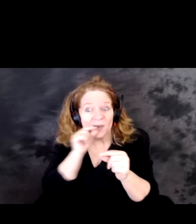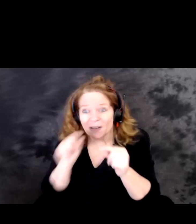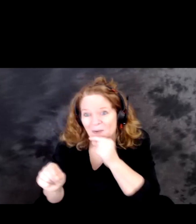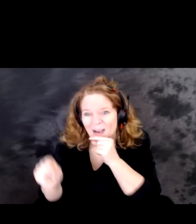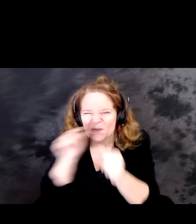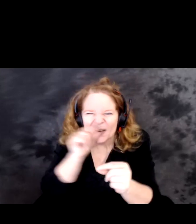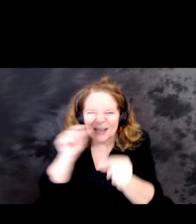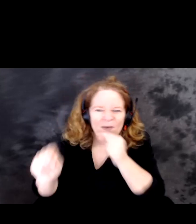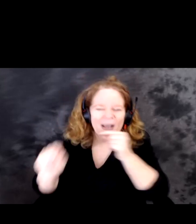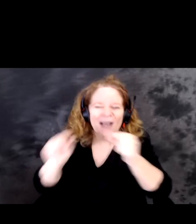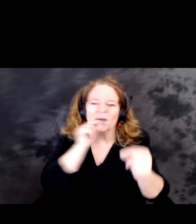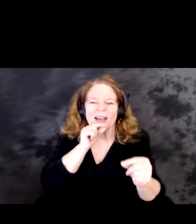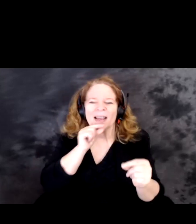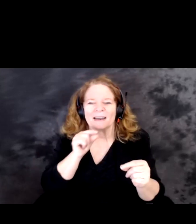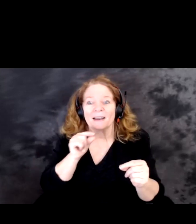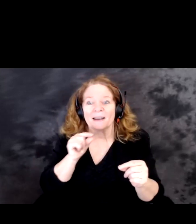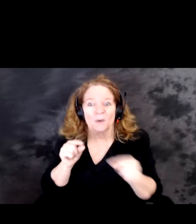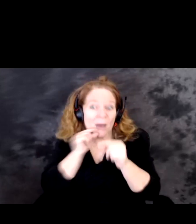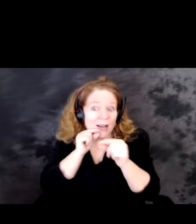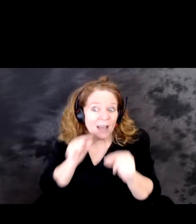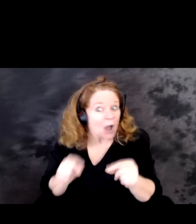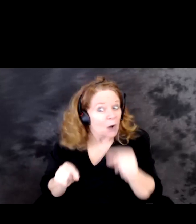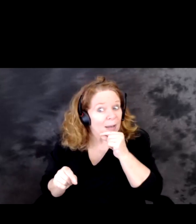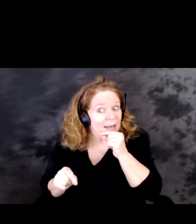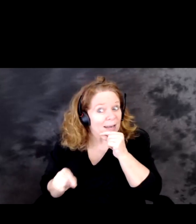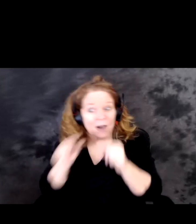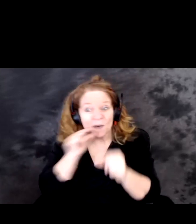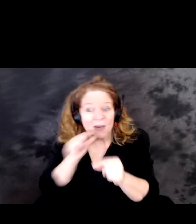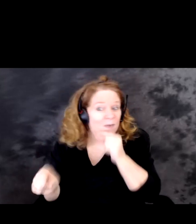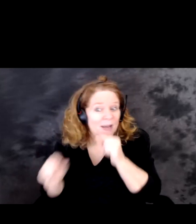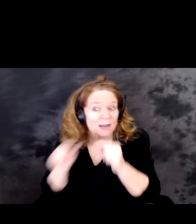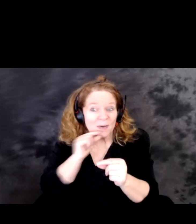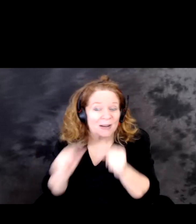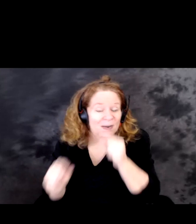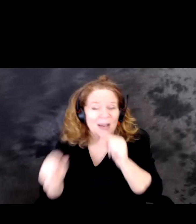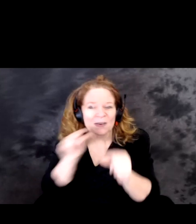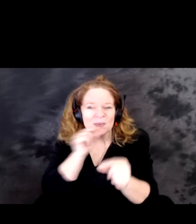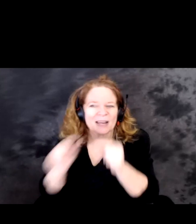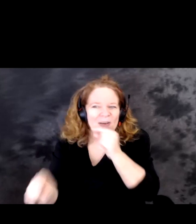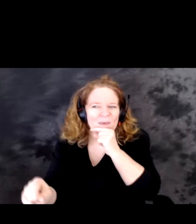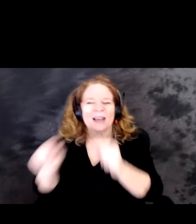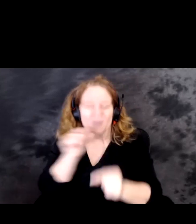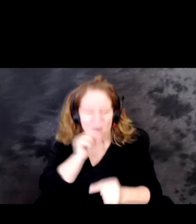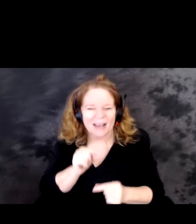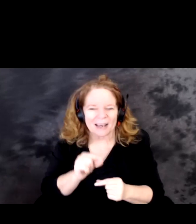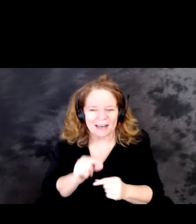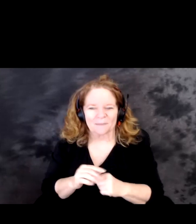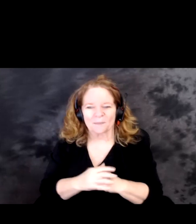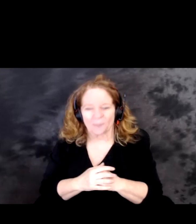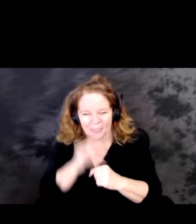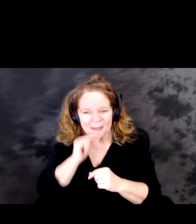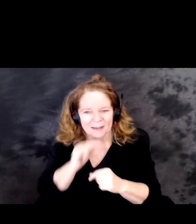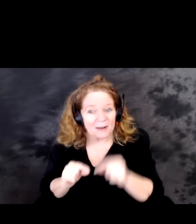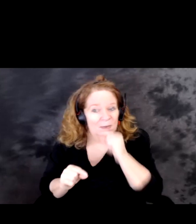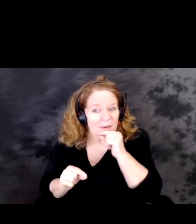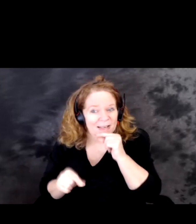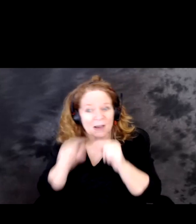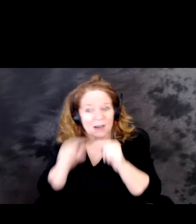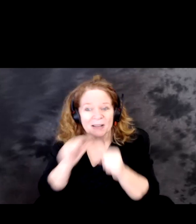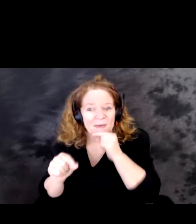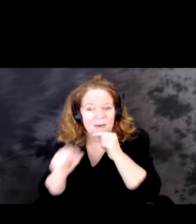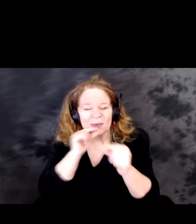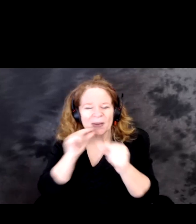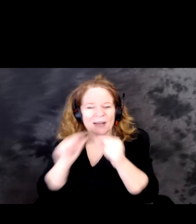es Gwen y Gwen, Gwen, Gwen, Gwen. Gwen, Gwen, Gwen, Gwen, Gwen, Gwen, Gwen y Gwen, Gwen.